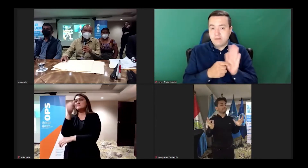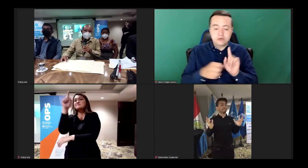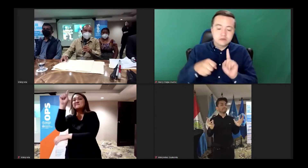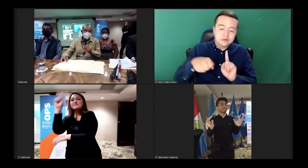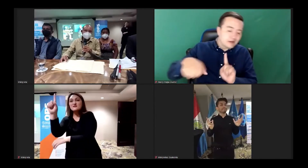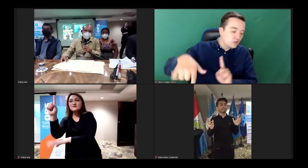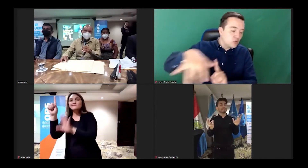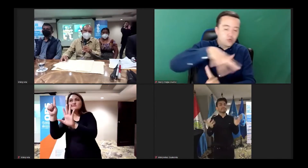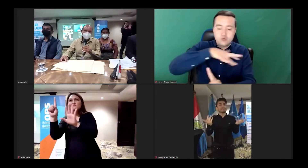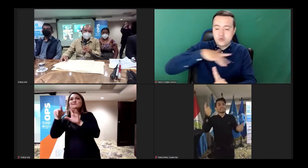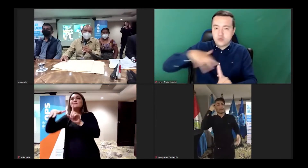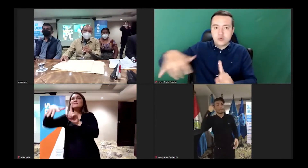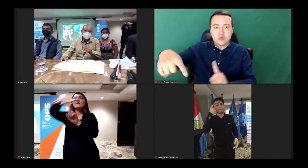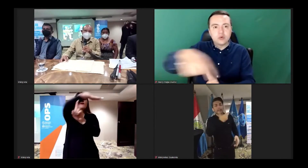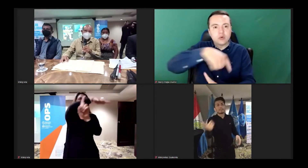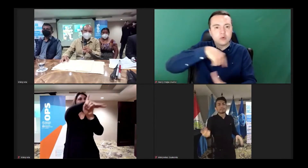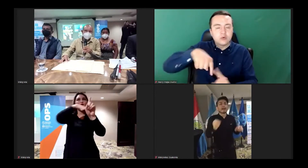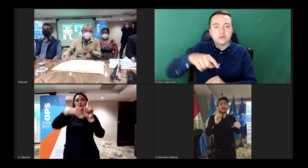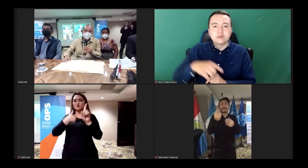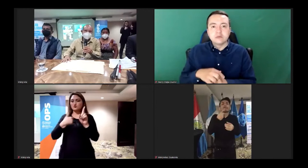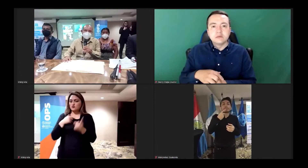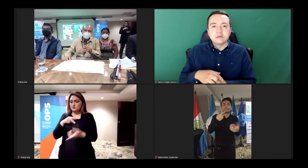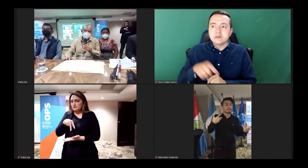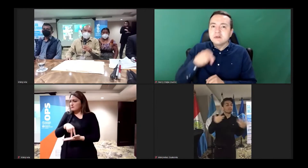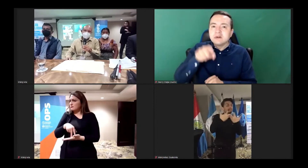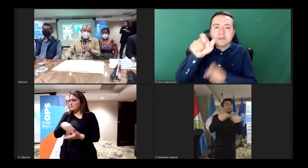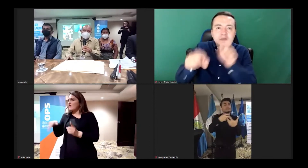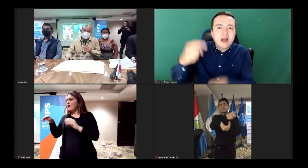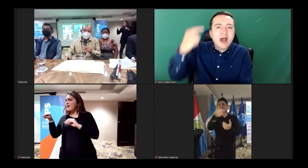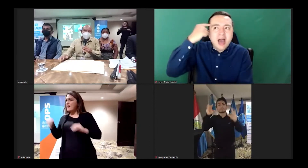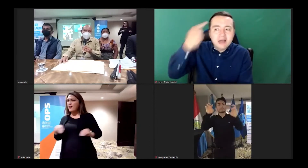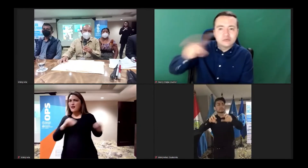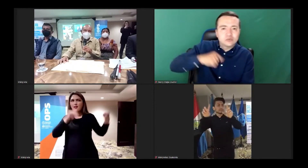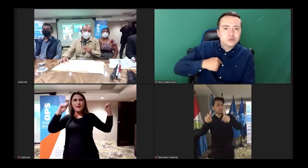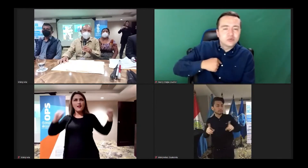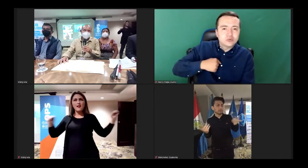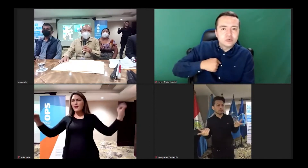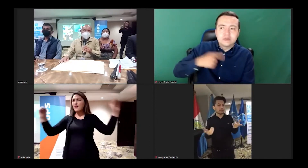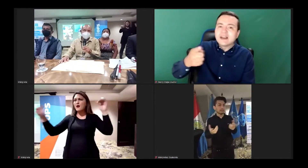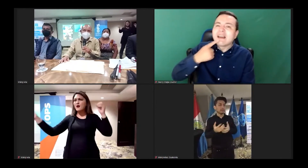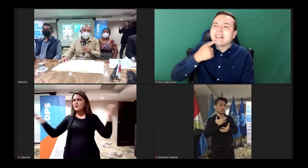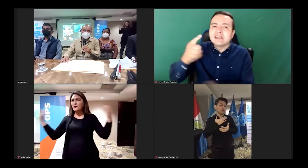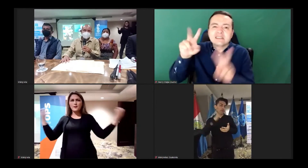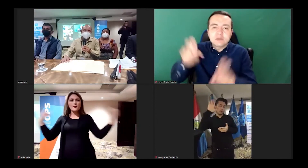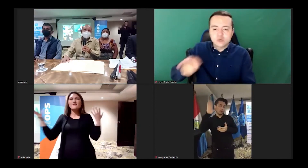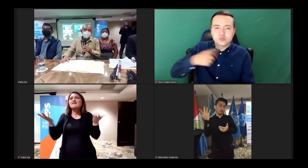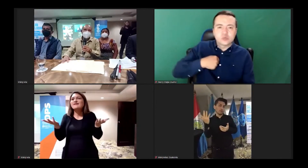qué se piensa, qué se dice sobre nosotros. Yo voy a hablar específicamente